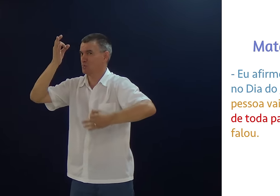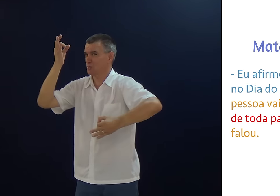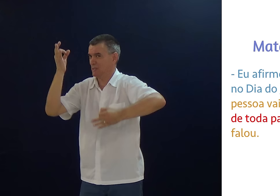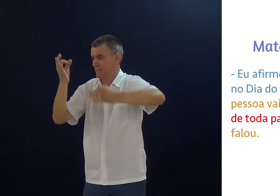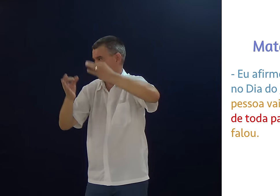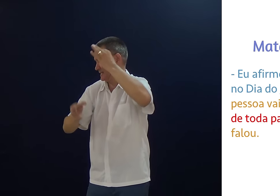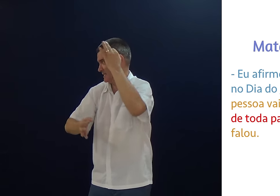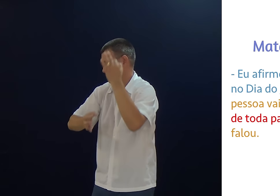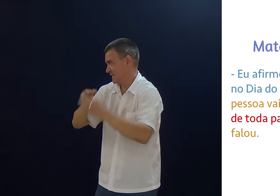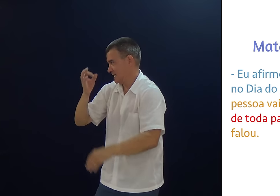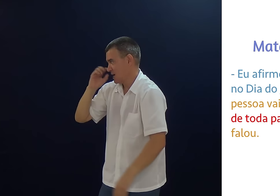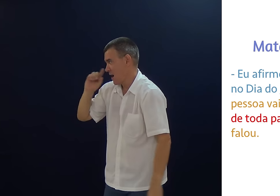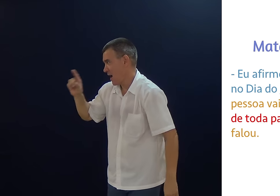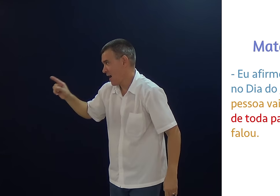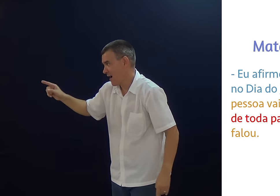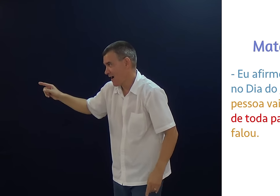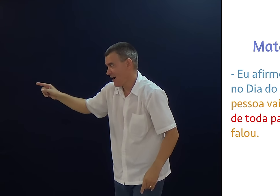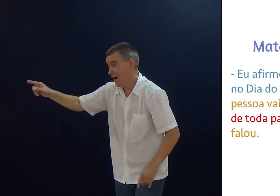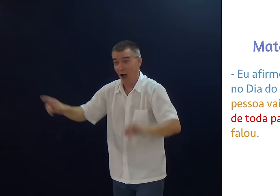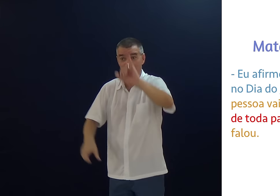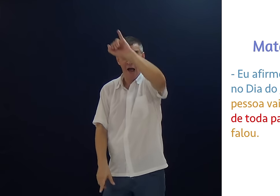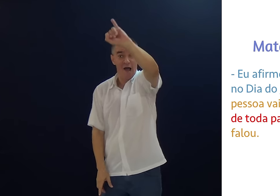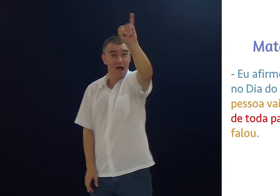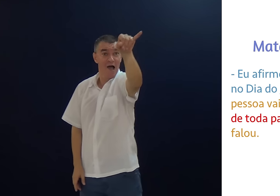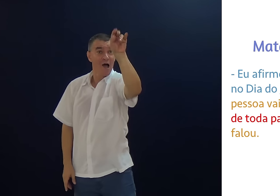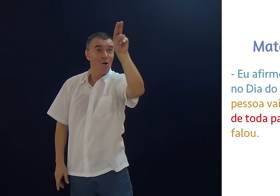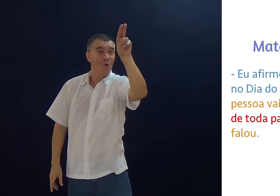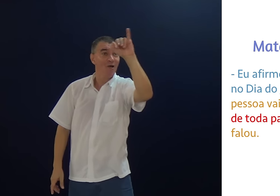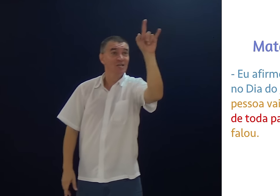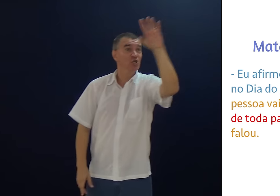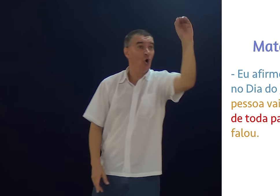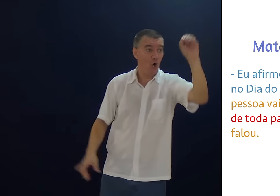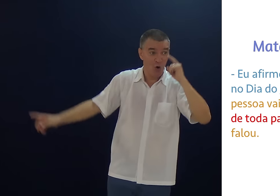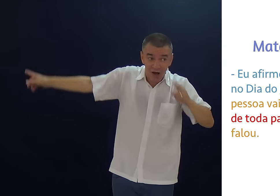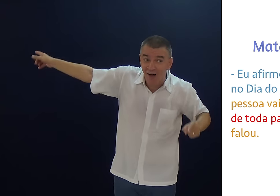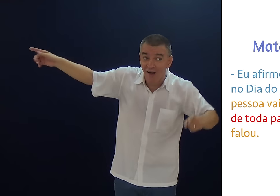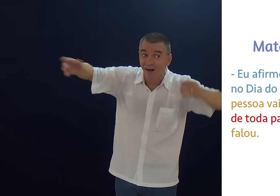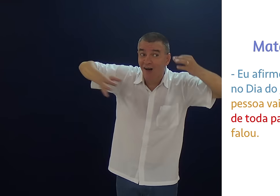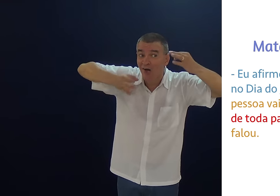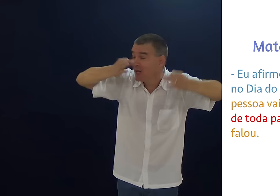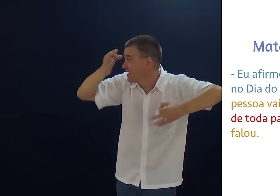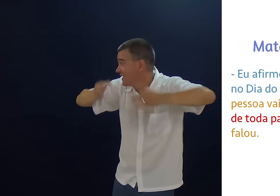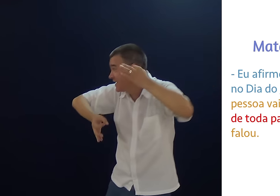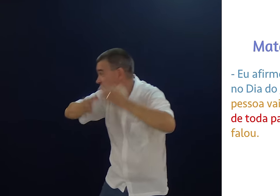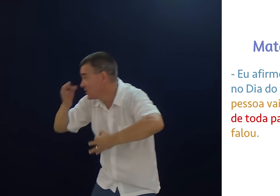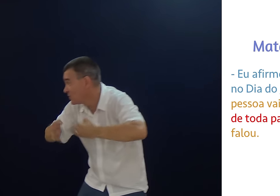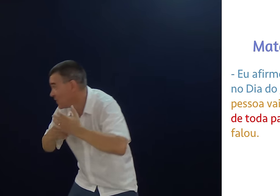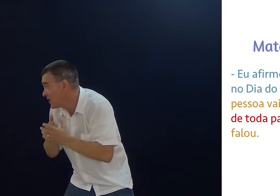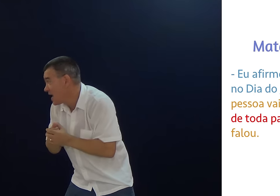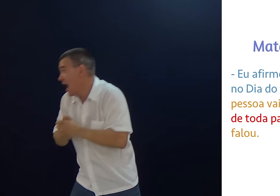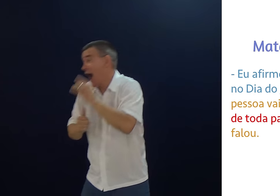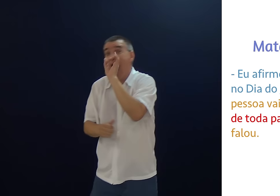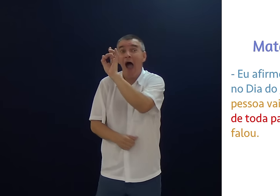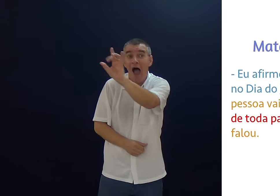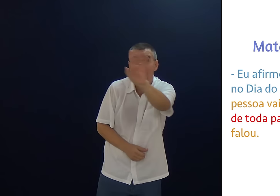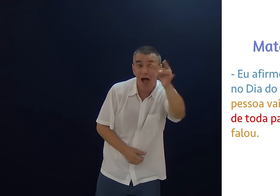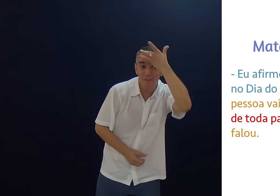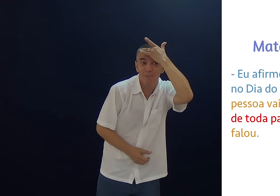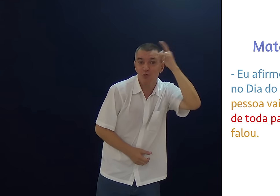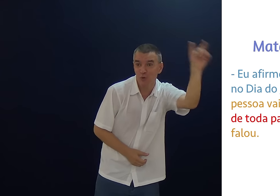juízo olha ali no dia do juízo no dia do juízo olha ali no dia do